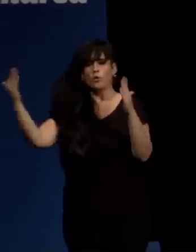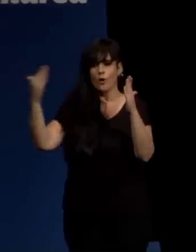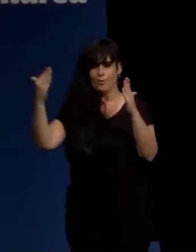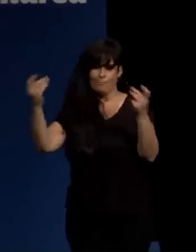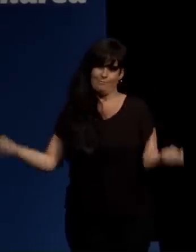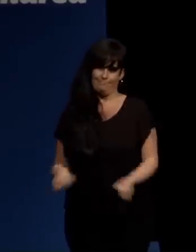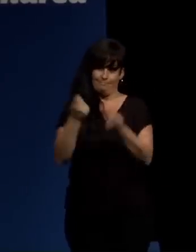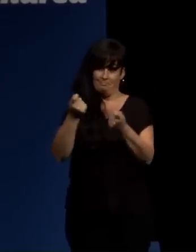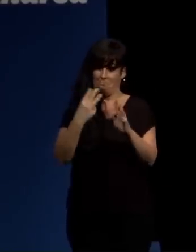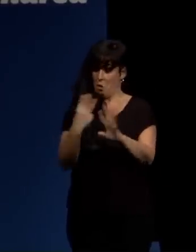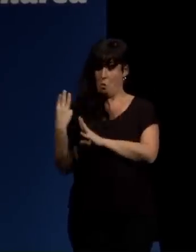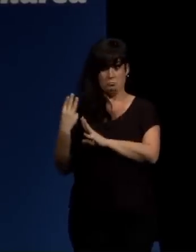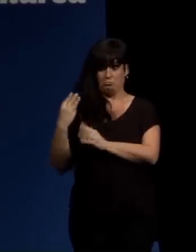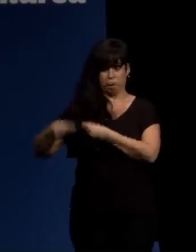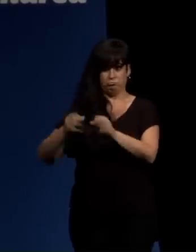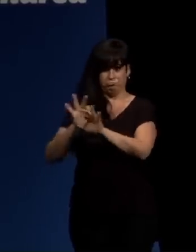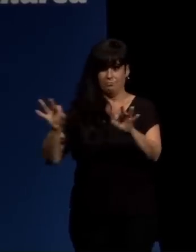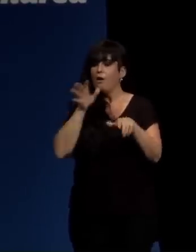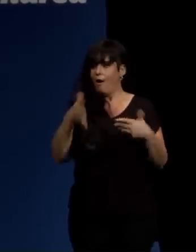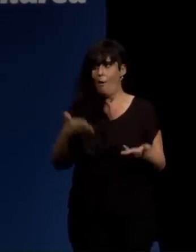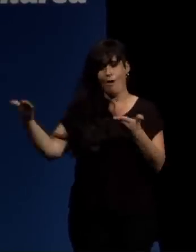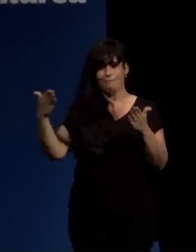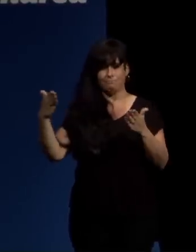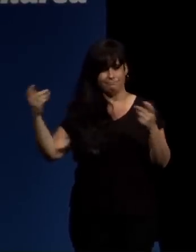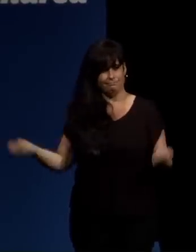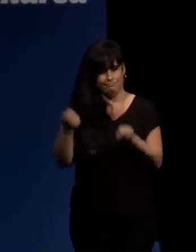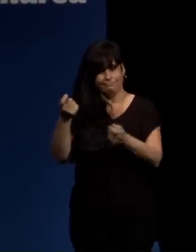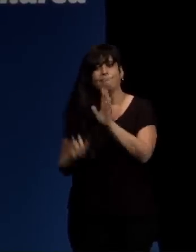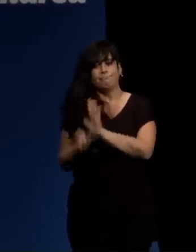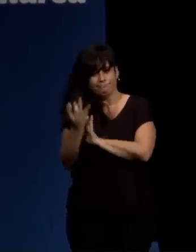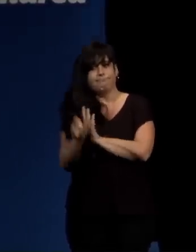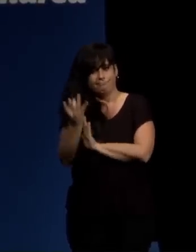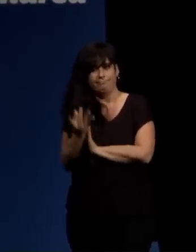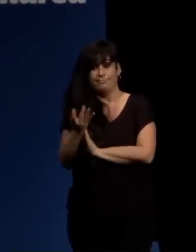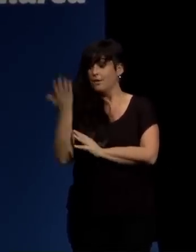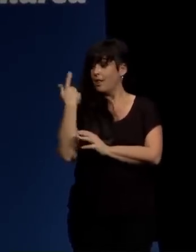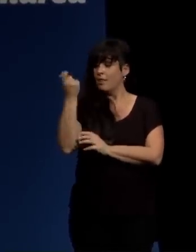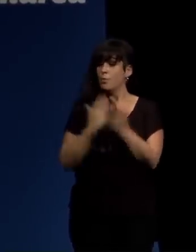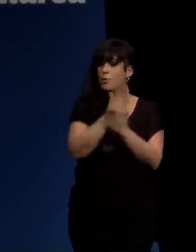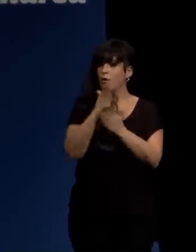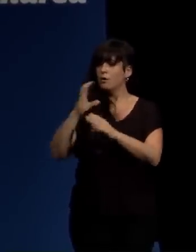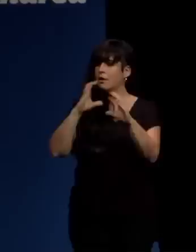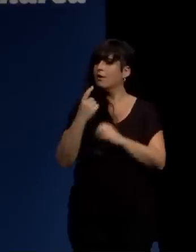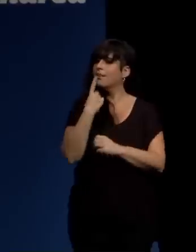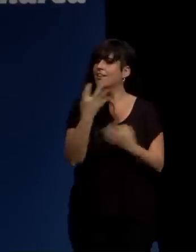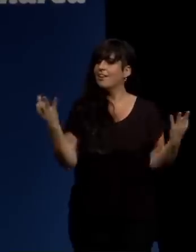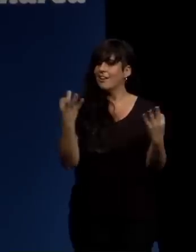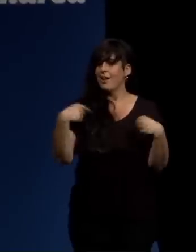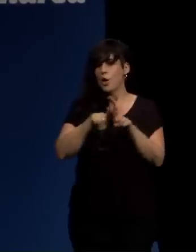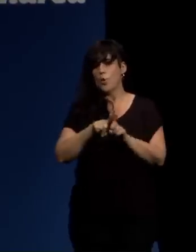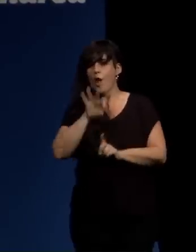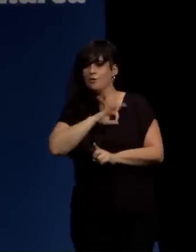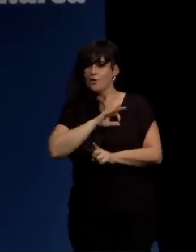últimos 8 anos. Dicía outro día nos medios de comunicación nunha declaración de prensa que parece o señor Lobo de Pulp Fiction,